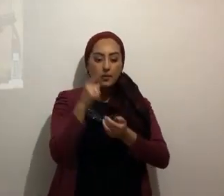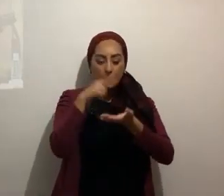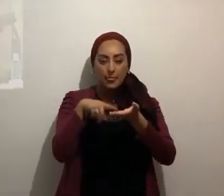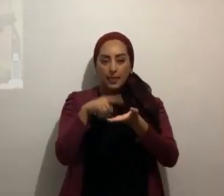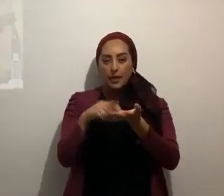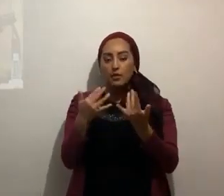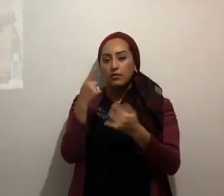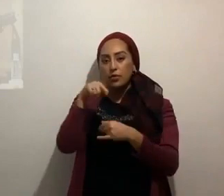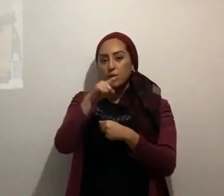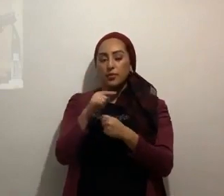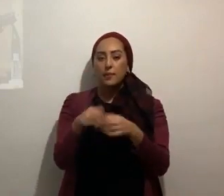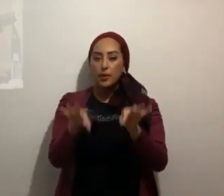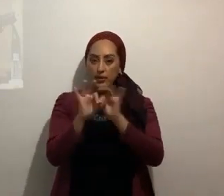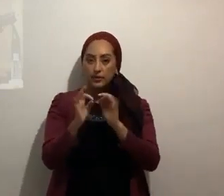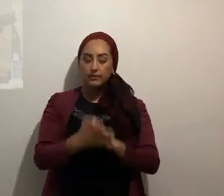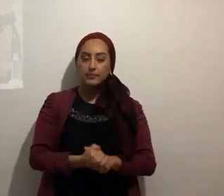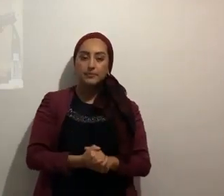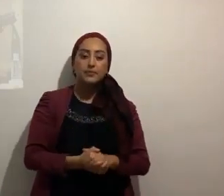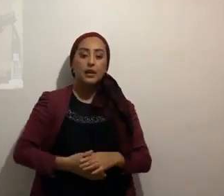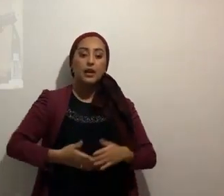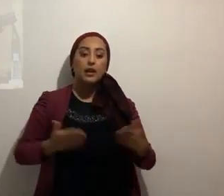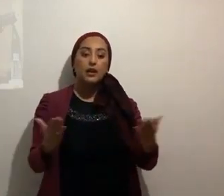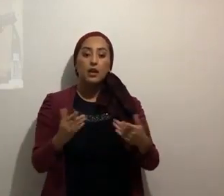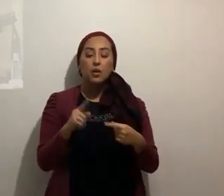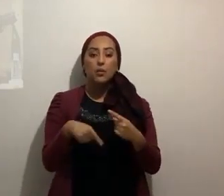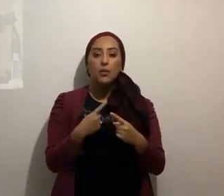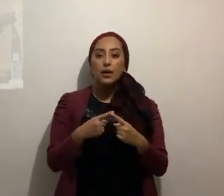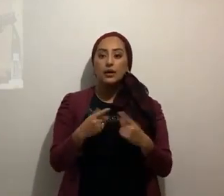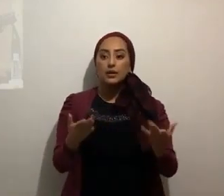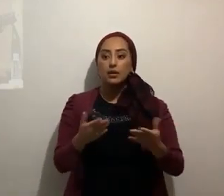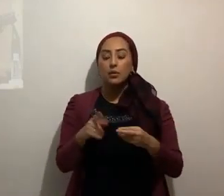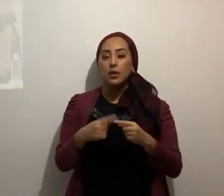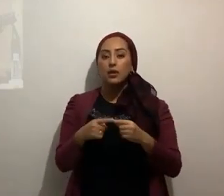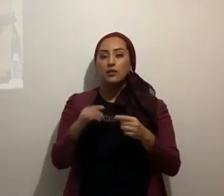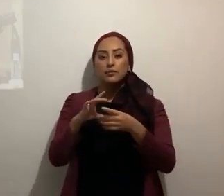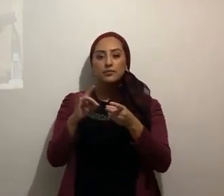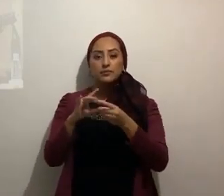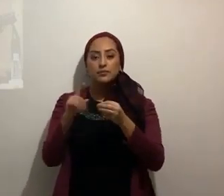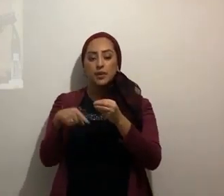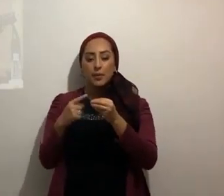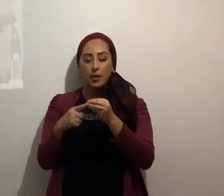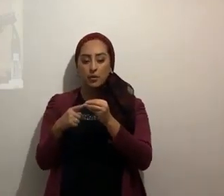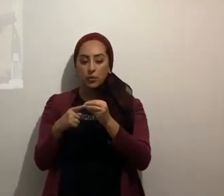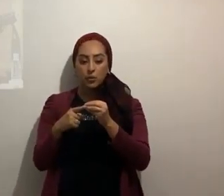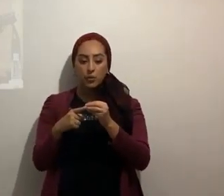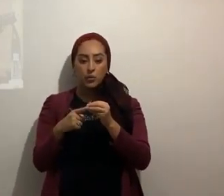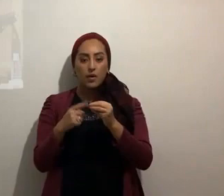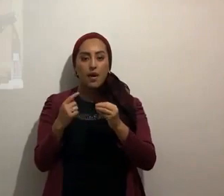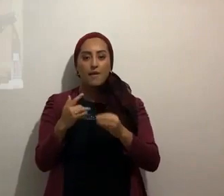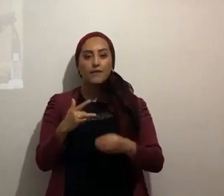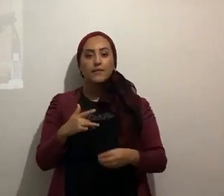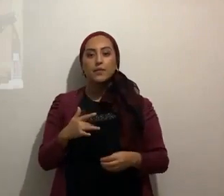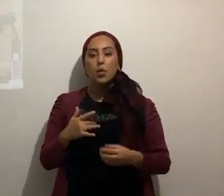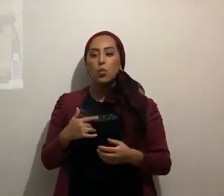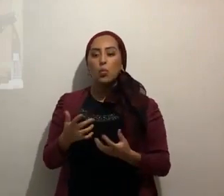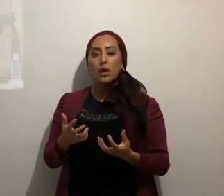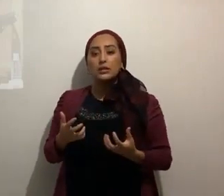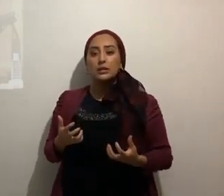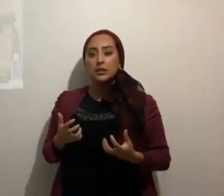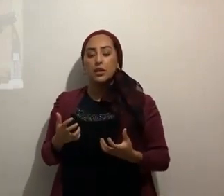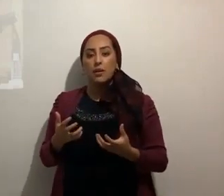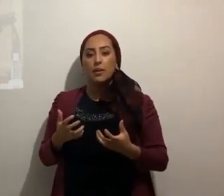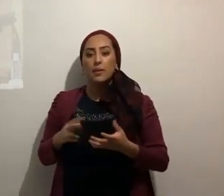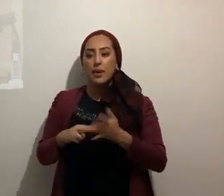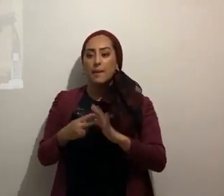Búsquenlo, los espero, es muy importante. Aquí, cuando se está refiriendo a los deseos, son los